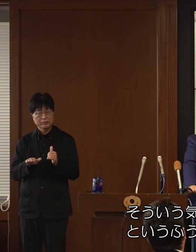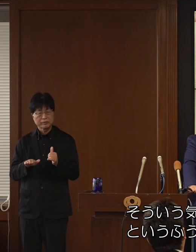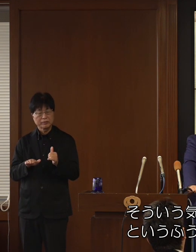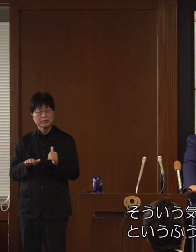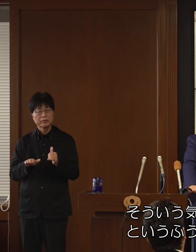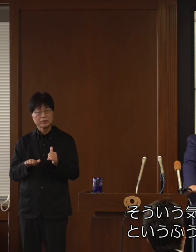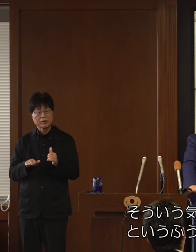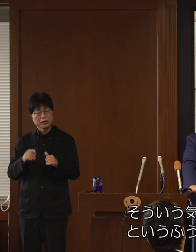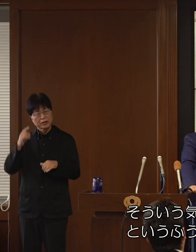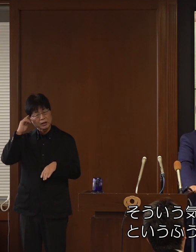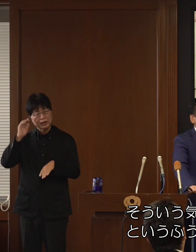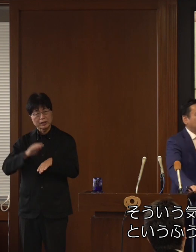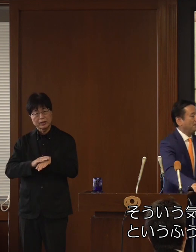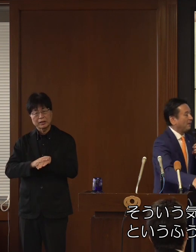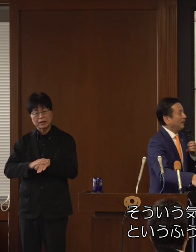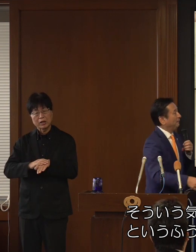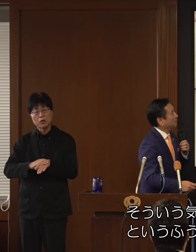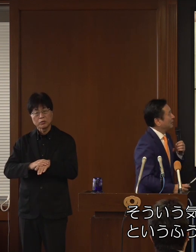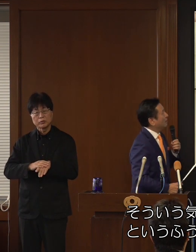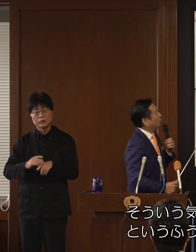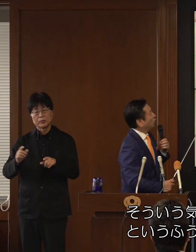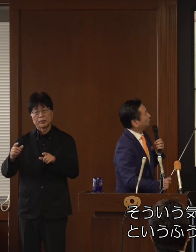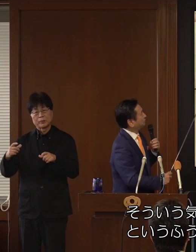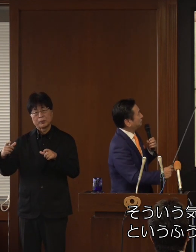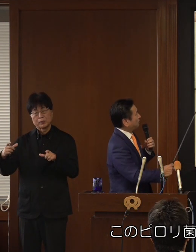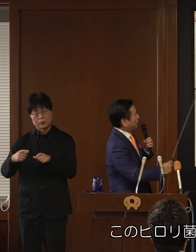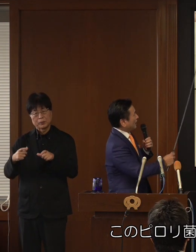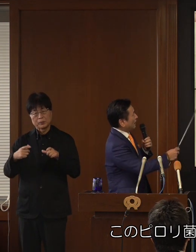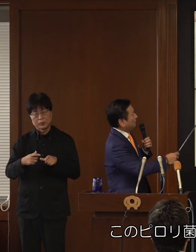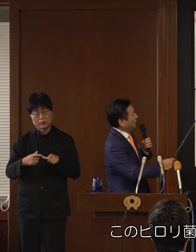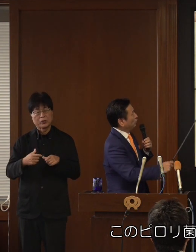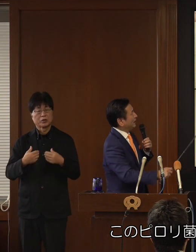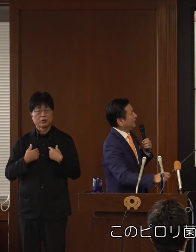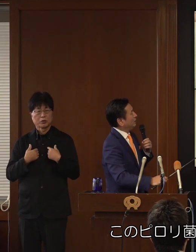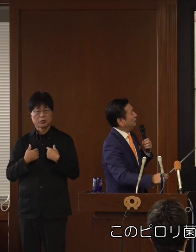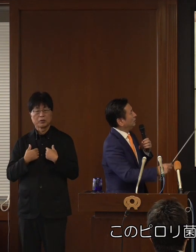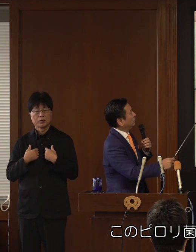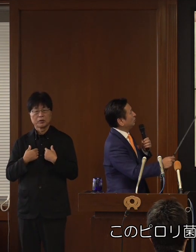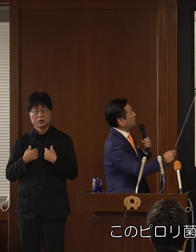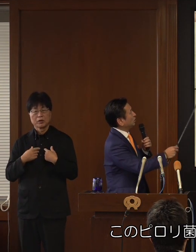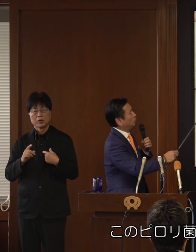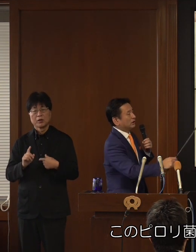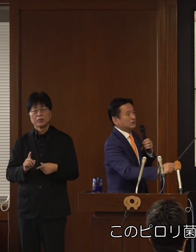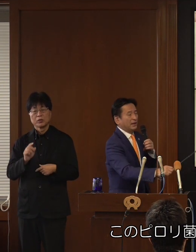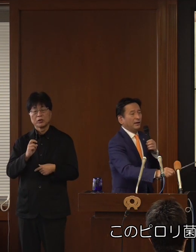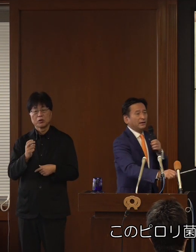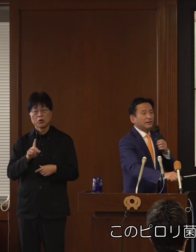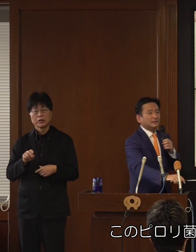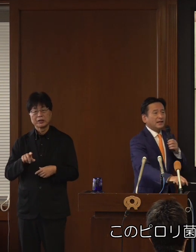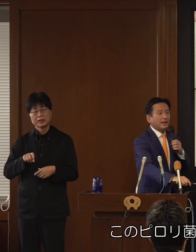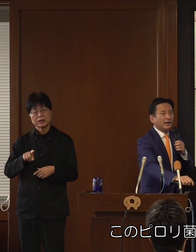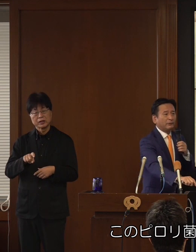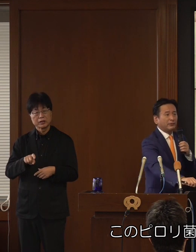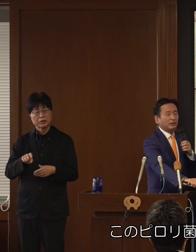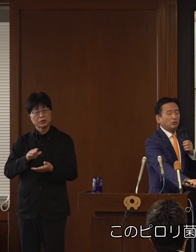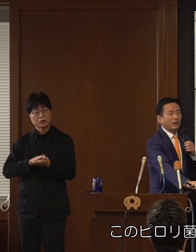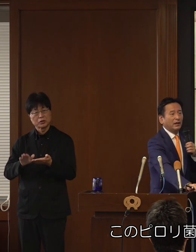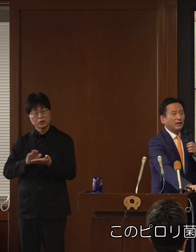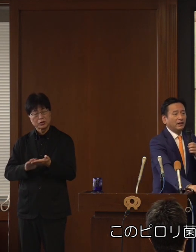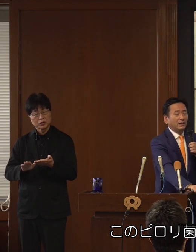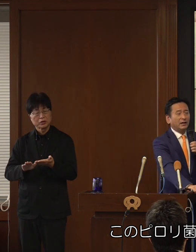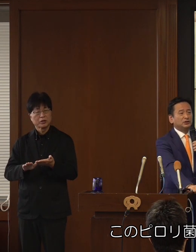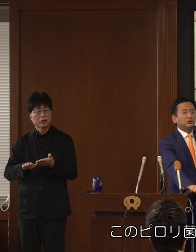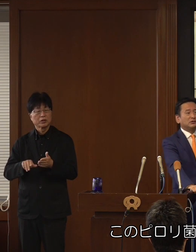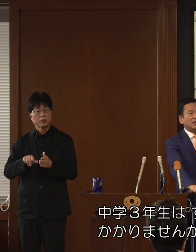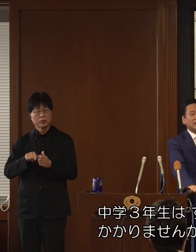持ちを共有していきたいというふうに思いますし、まあ、このピロリ菌の事業もですね、成果が現れるの